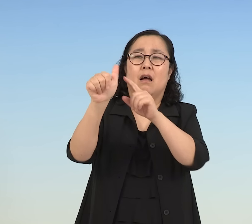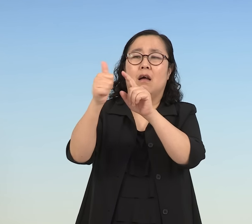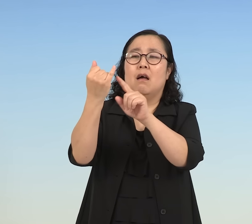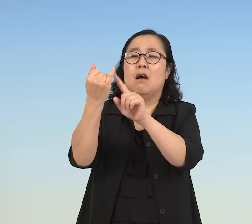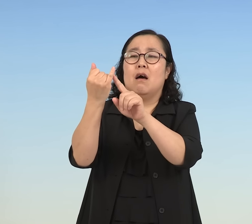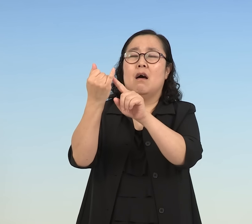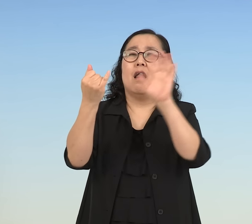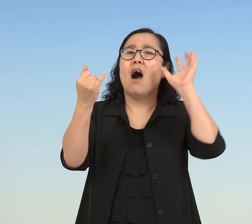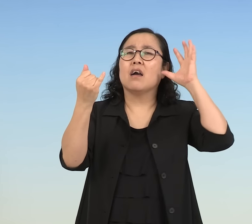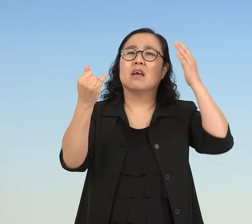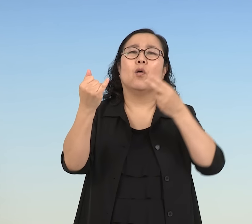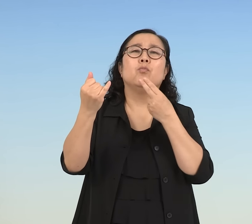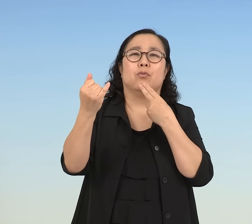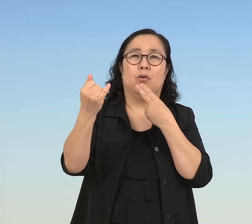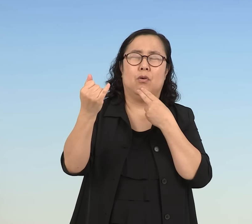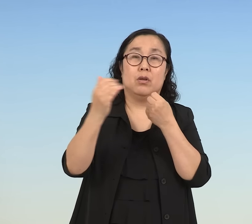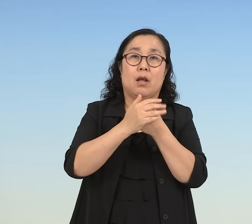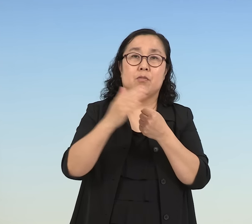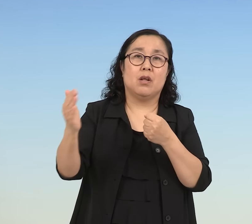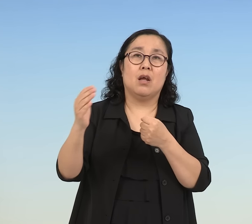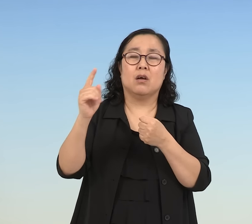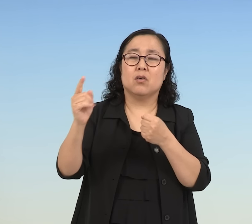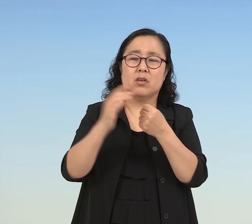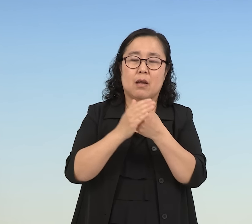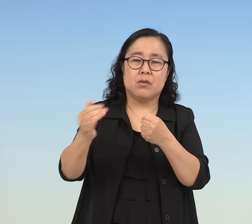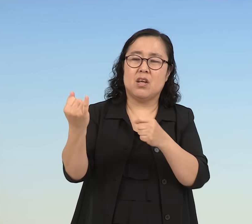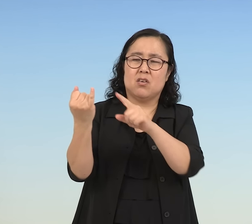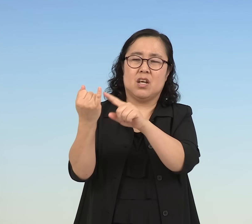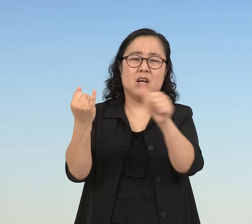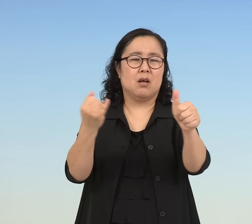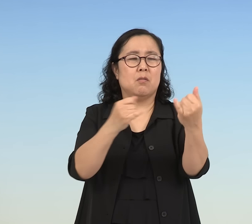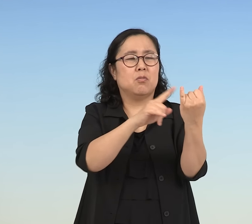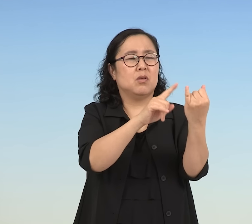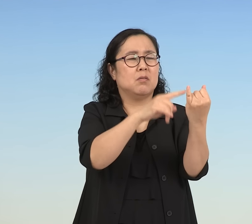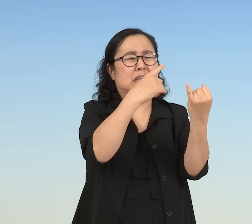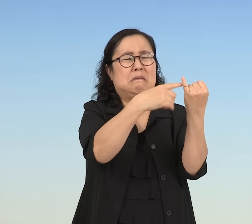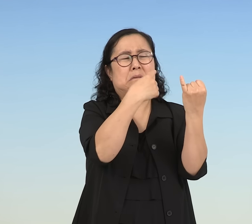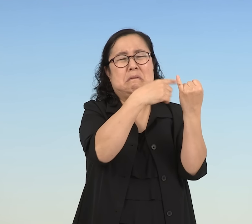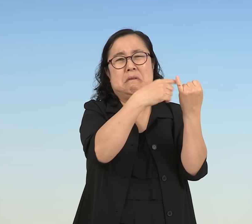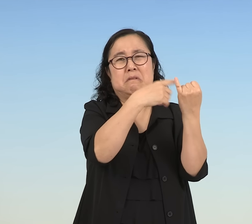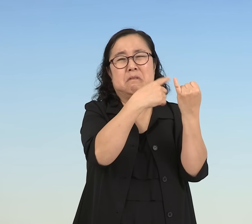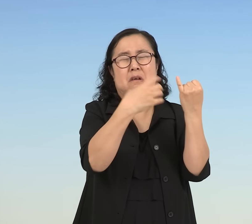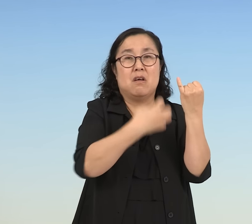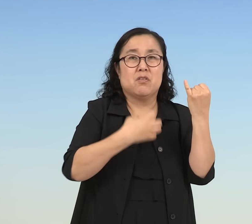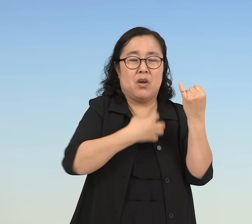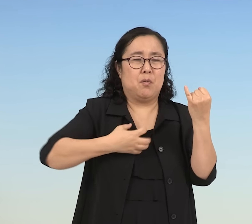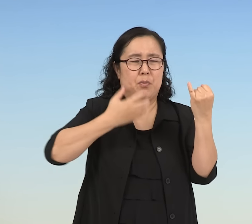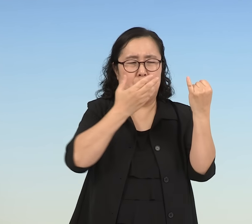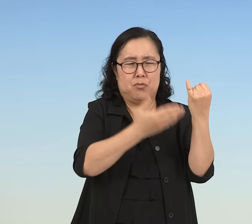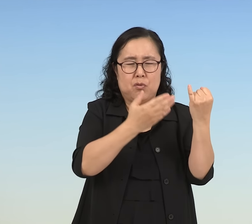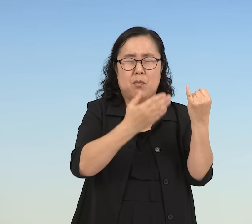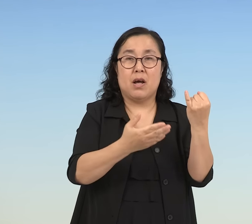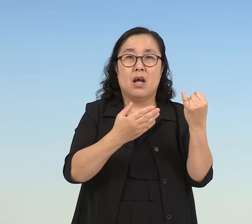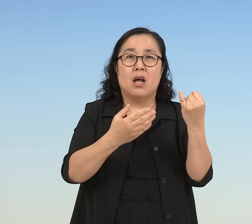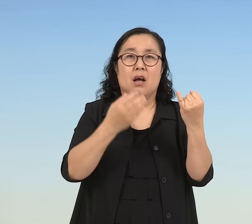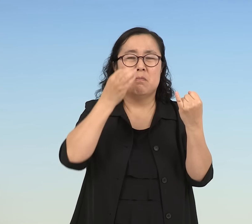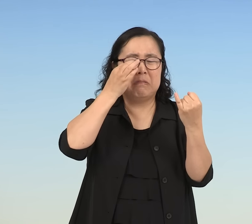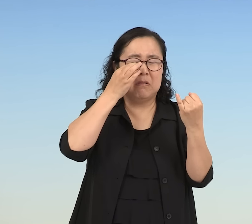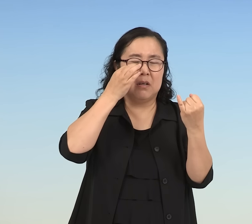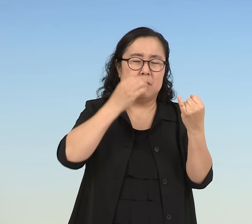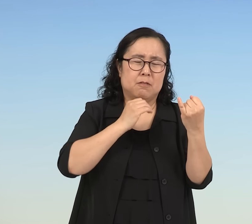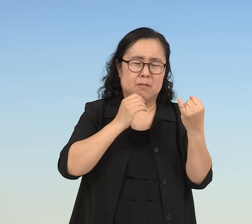생겨요. 그걸 가지고 그 분인나가 얼마나 자기를 조롱하고 괴롭히고, 여성으로서 이런